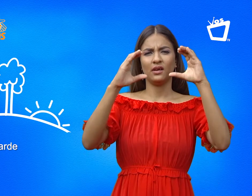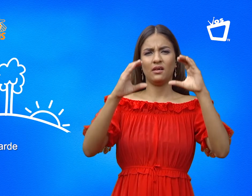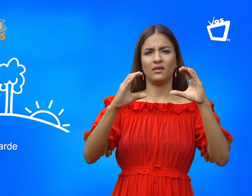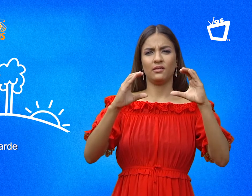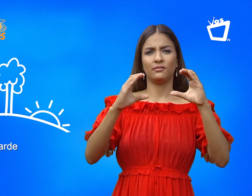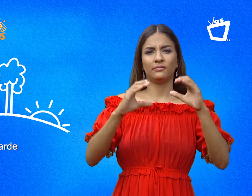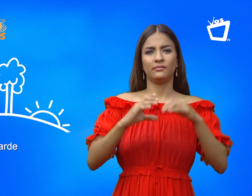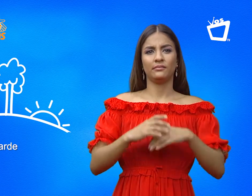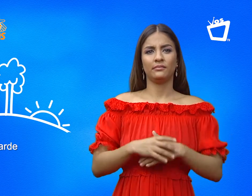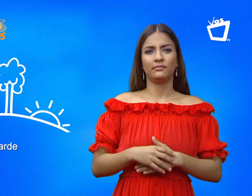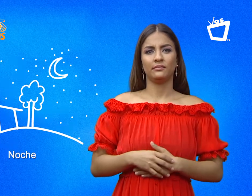tarde